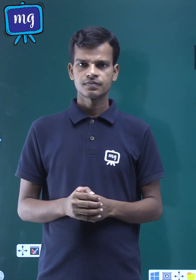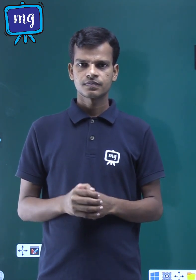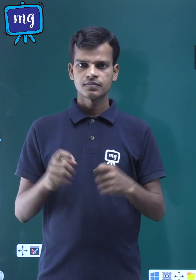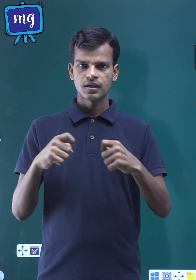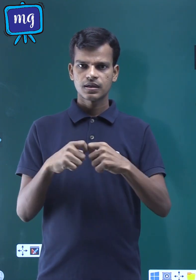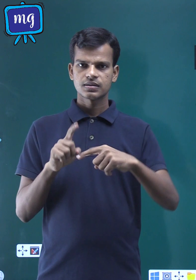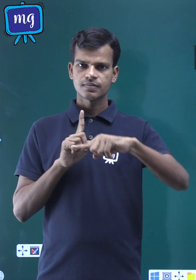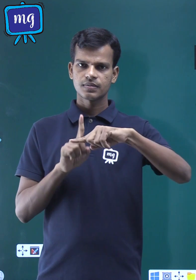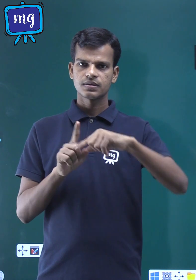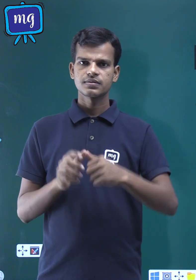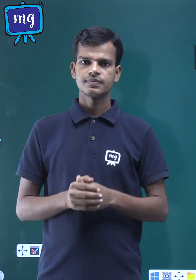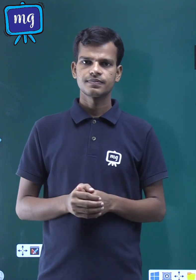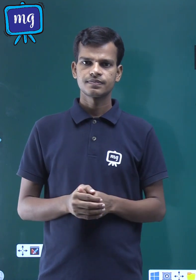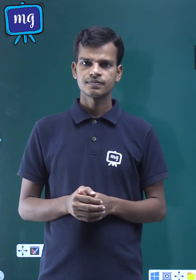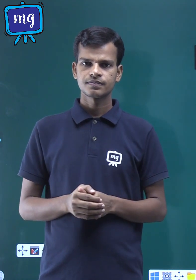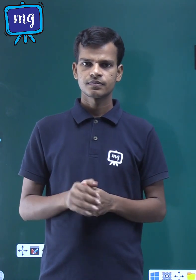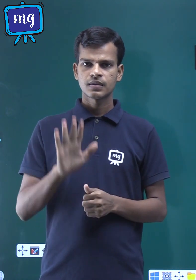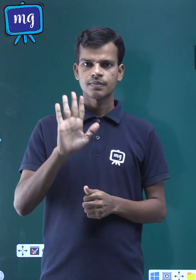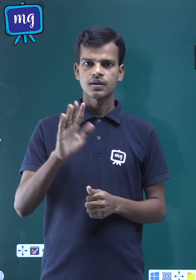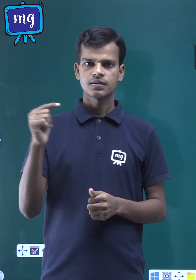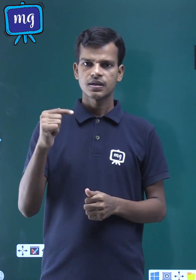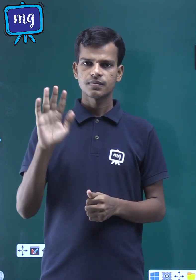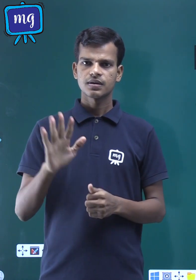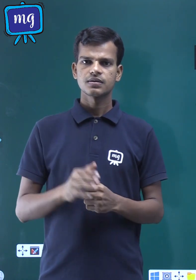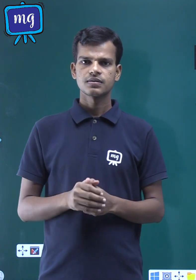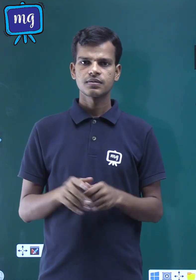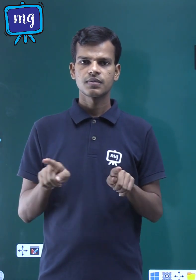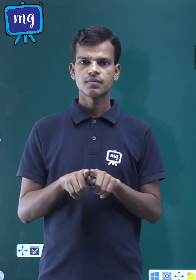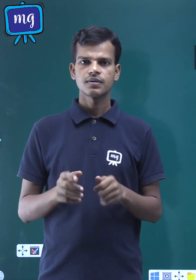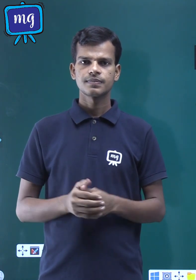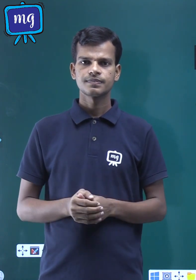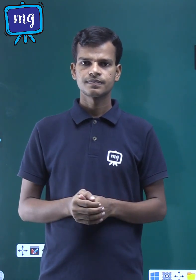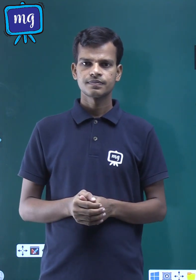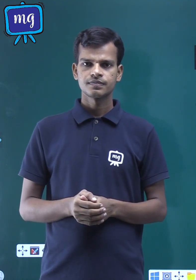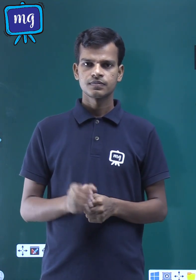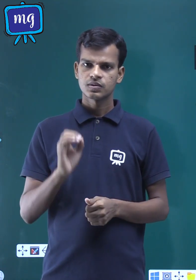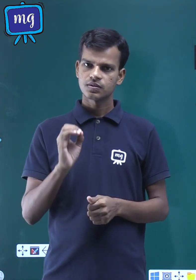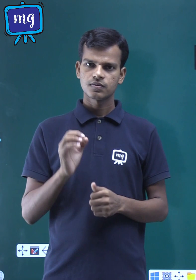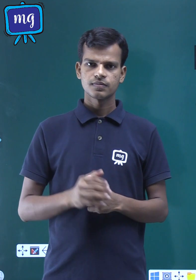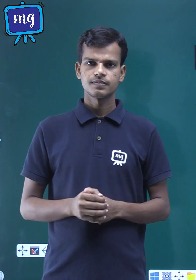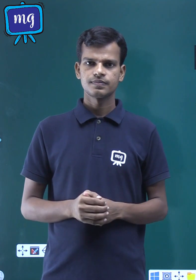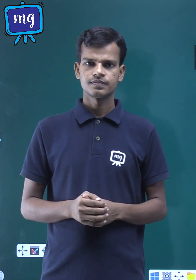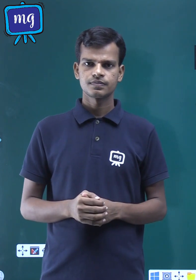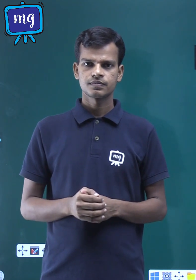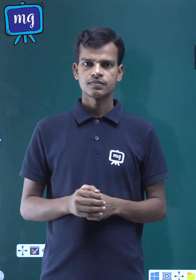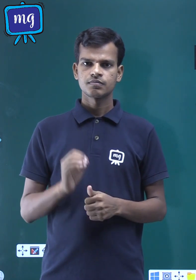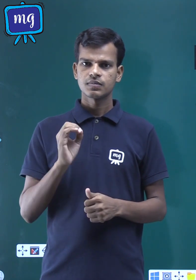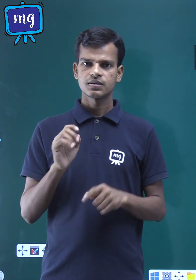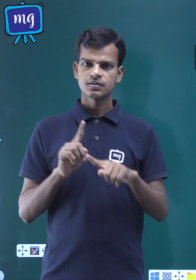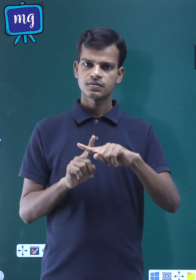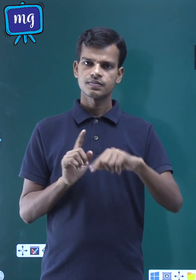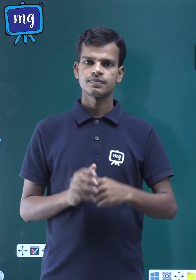x प्लस 5 माइनस 5 क्या मिलेगा, 0 प्लस 0